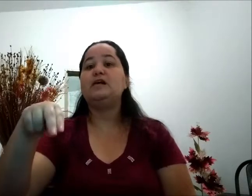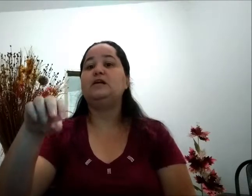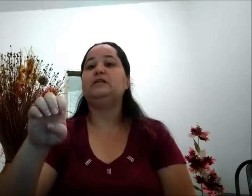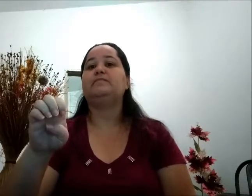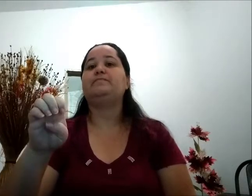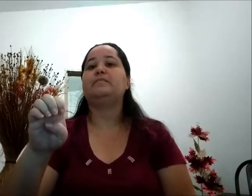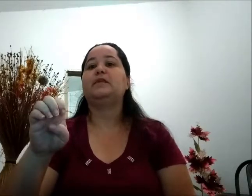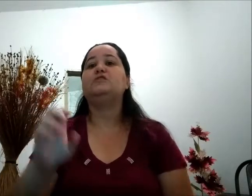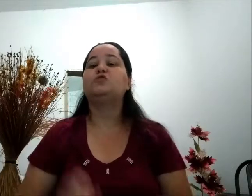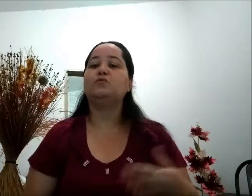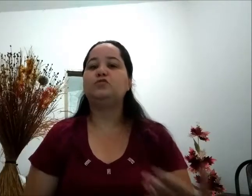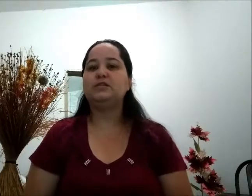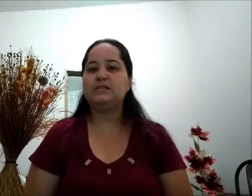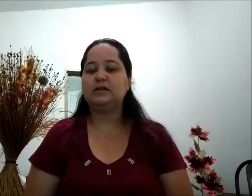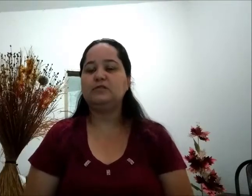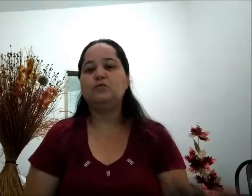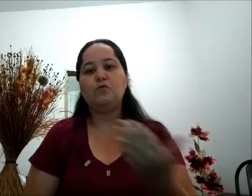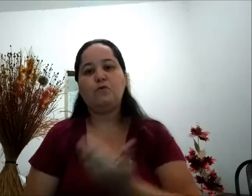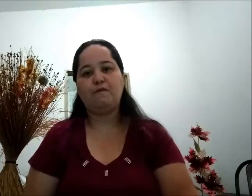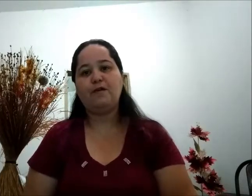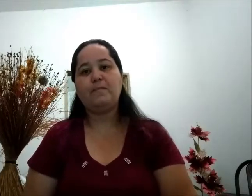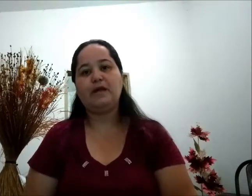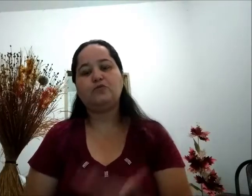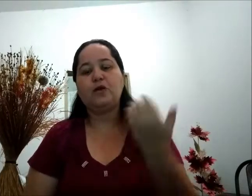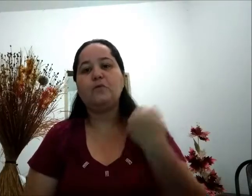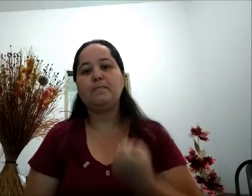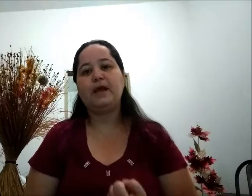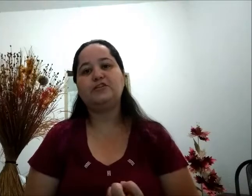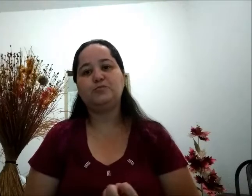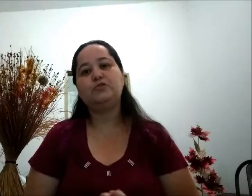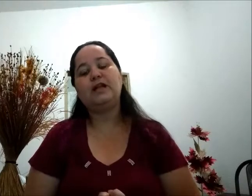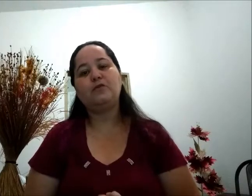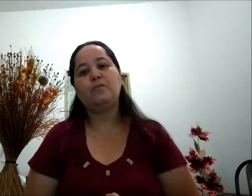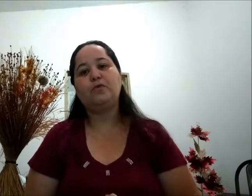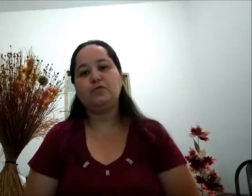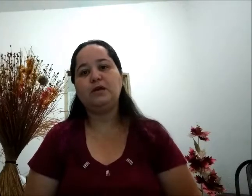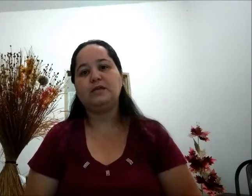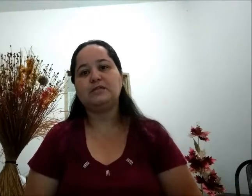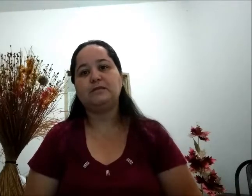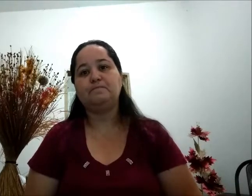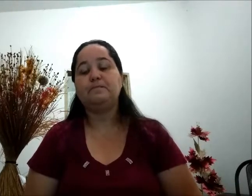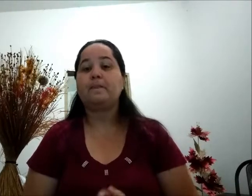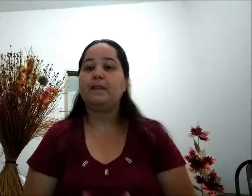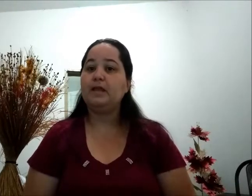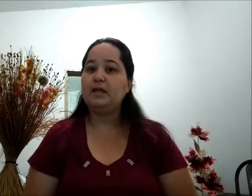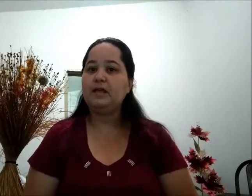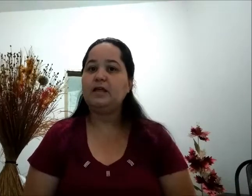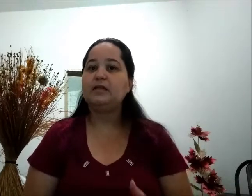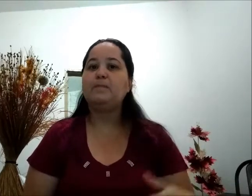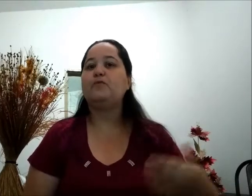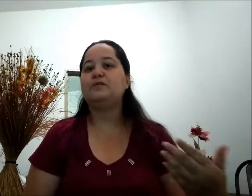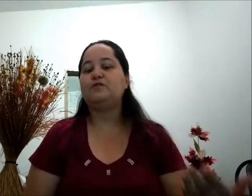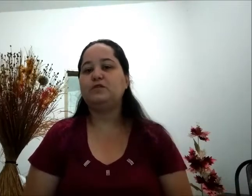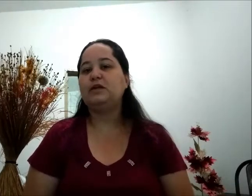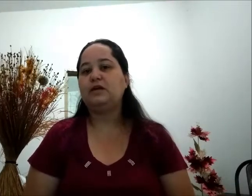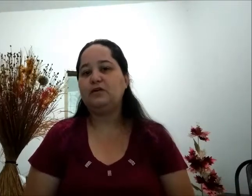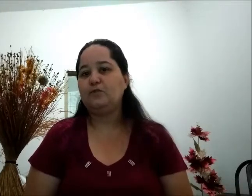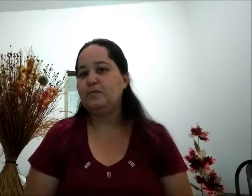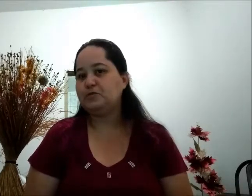Joseane. Estou utilizando o alfabeto, que é um empréstimo da língua portuguesa. E depois eu vou ter o meu